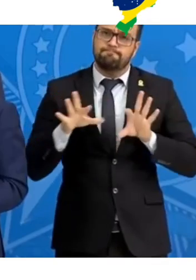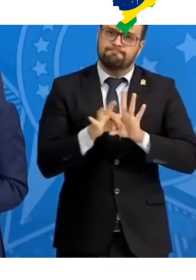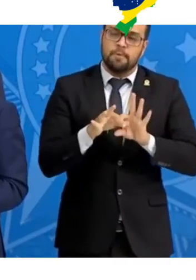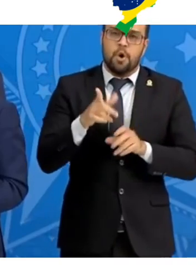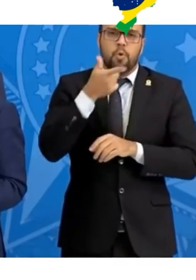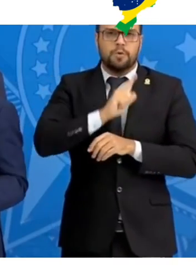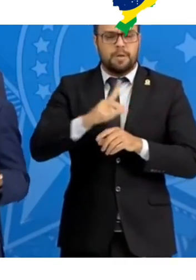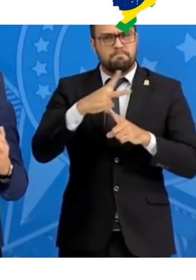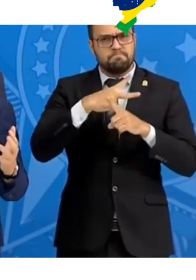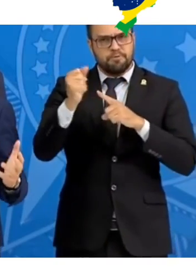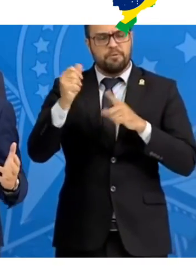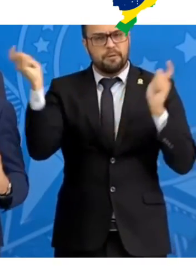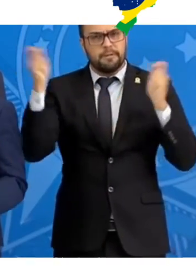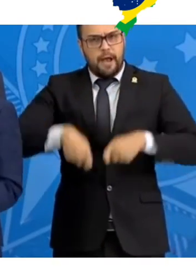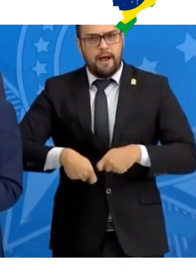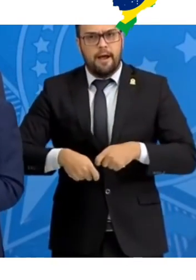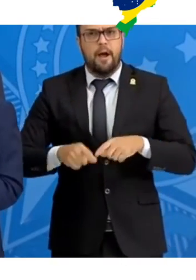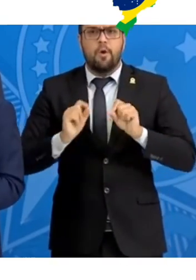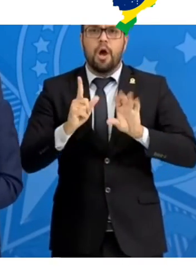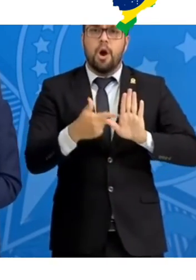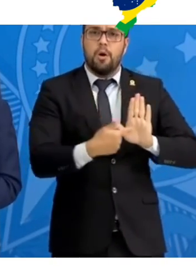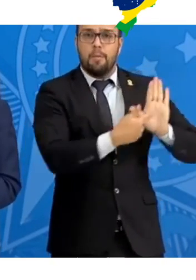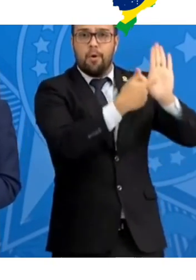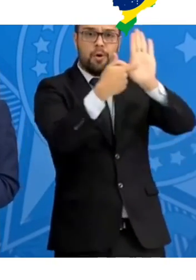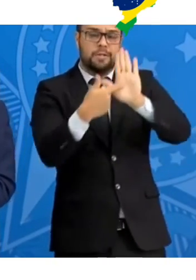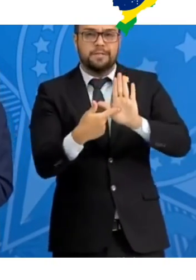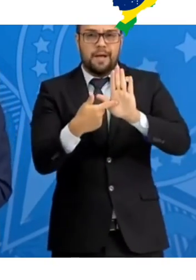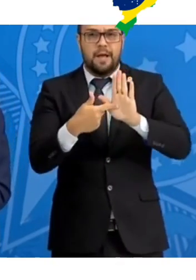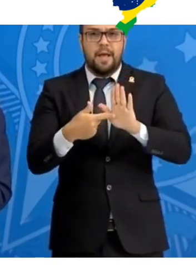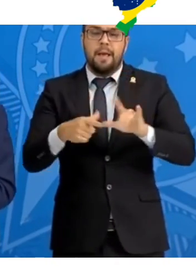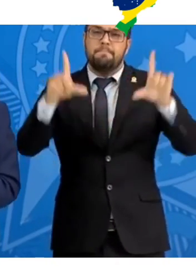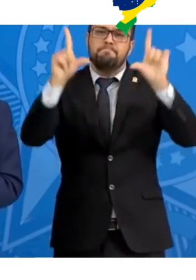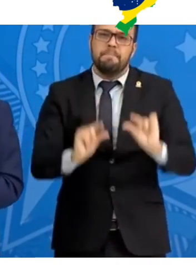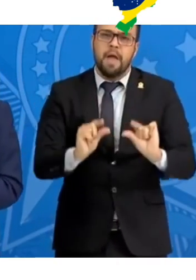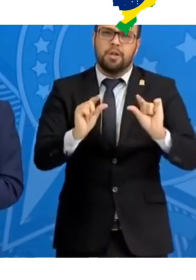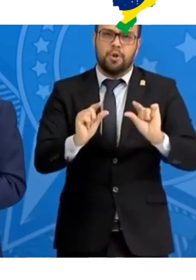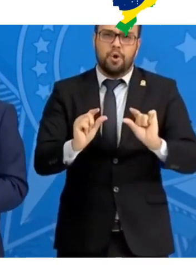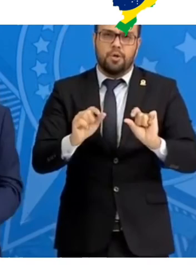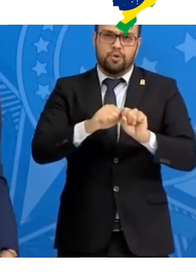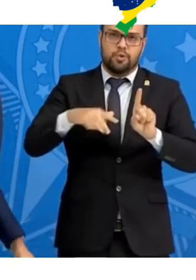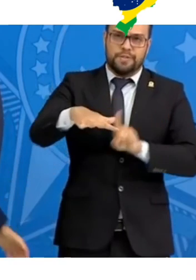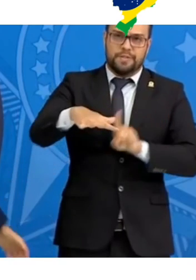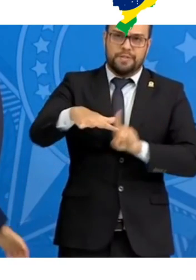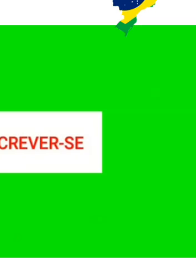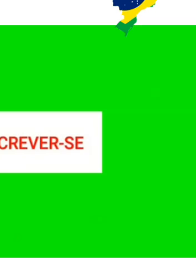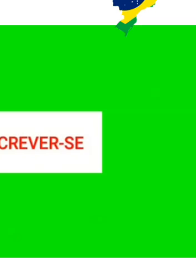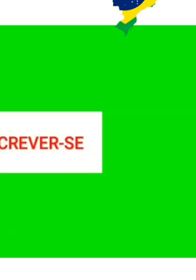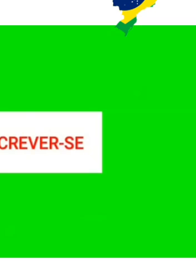vencer e fazer com que o impacto dessa doença seja o menor possível na nossa sociedade.